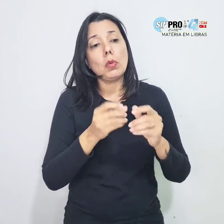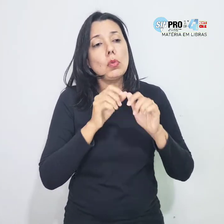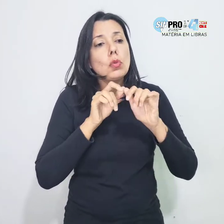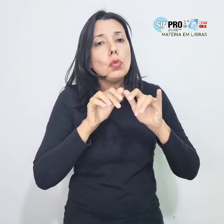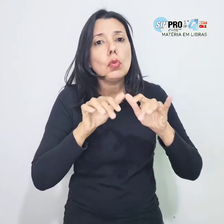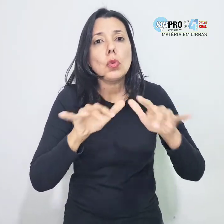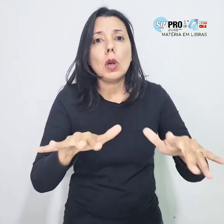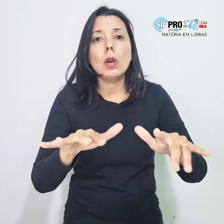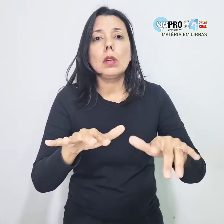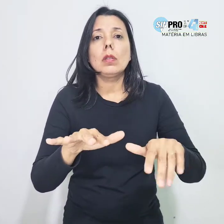do vírus.